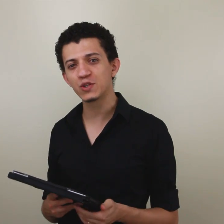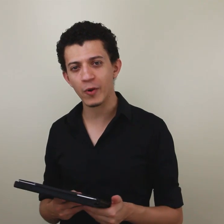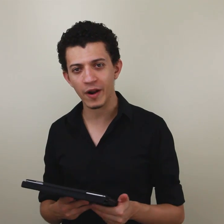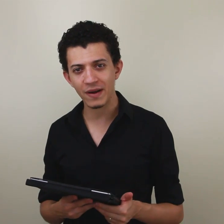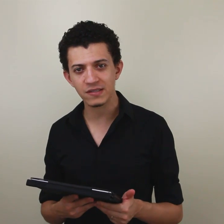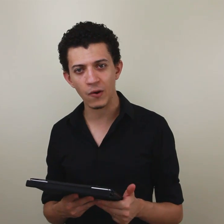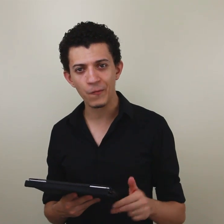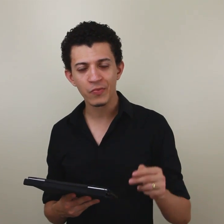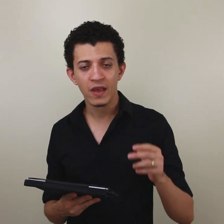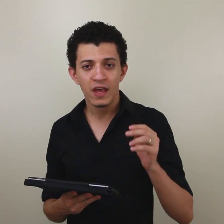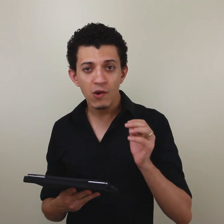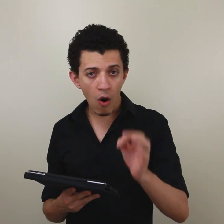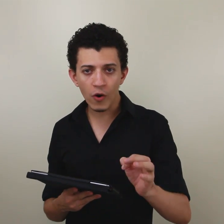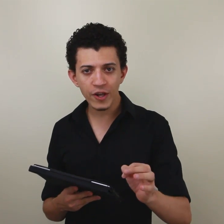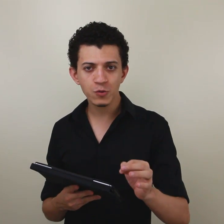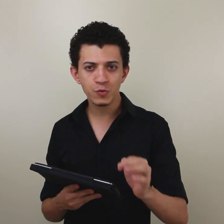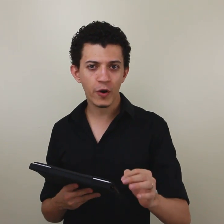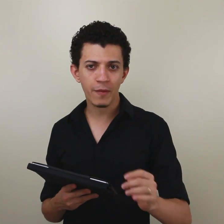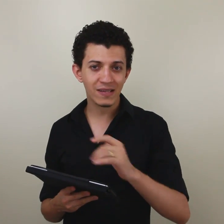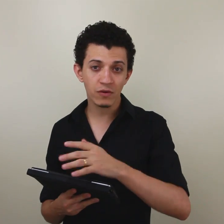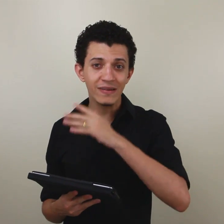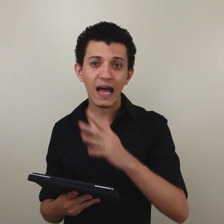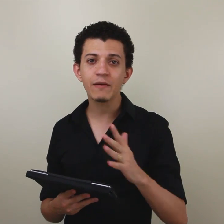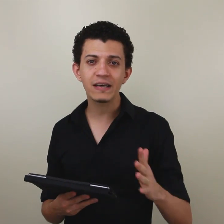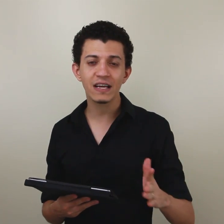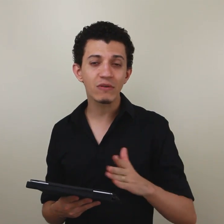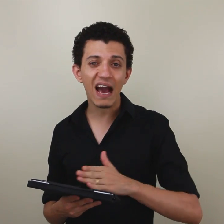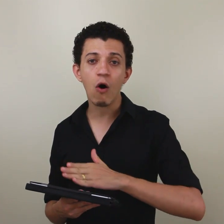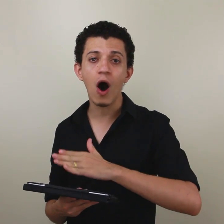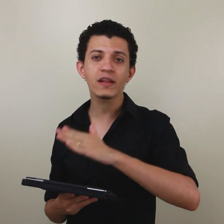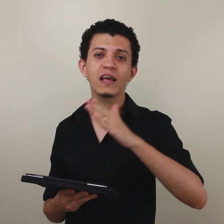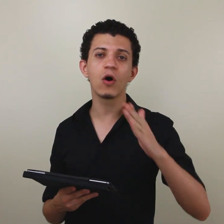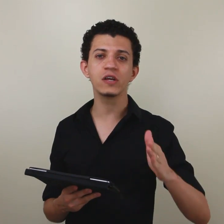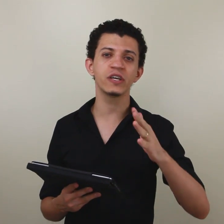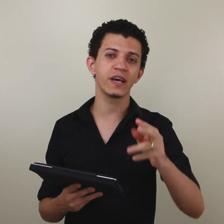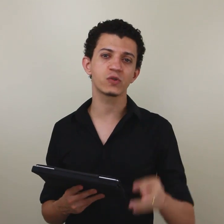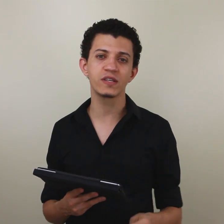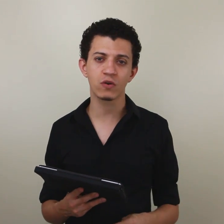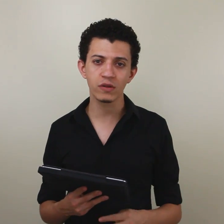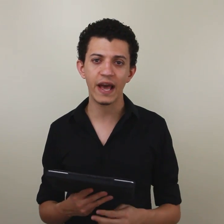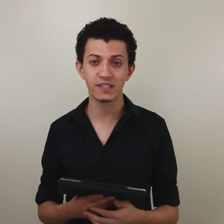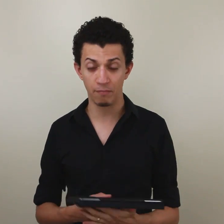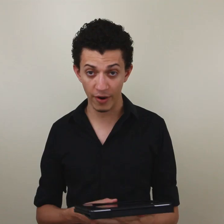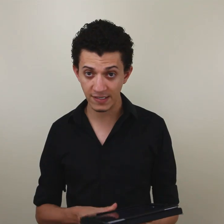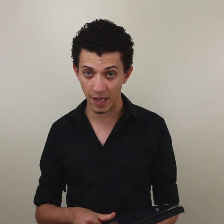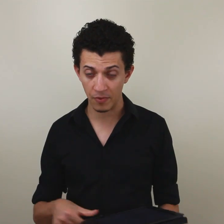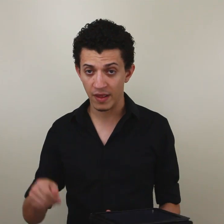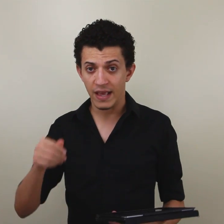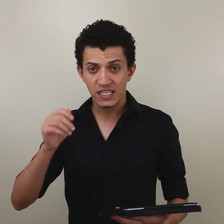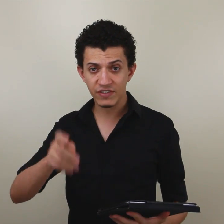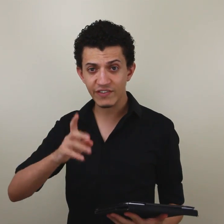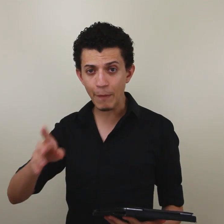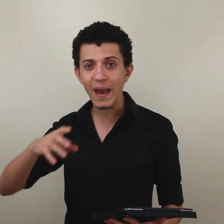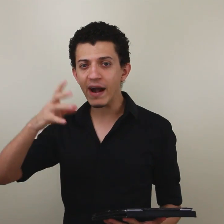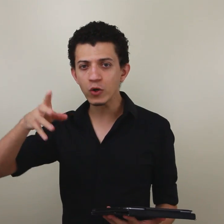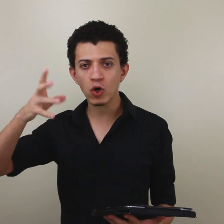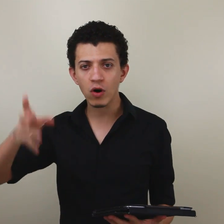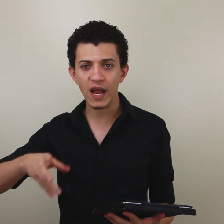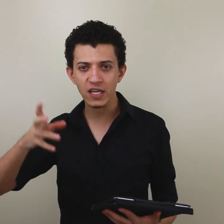de programação. E o algoritmo de programação nada mais é do que a ordem lógica em que as coisas acontecem. Por exemplo, se você vai pegar um chocolate